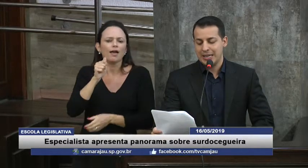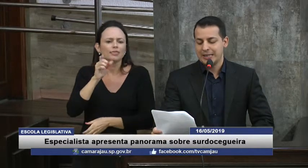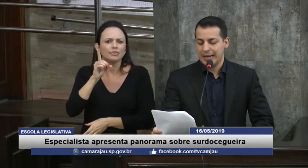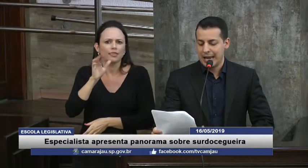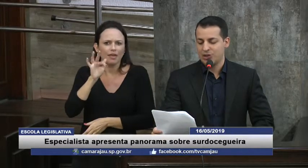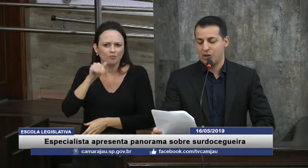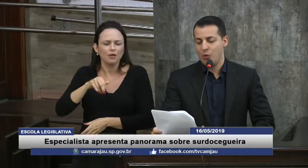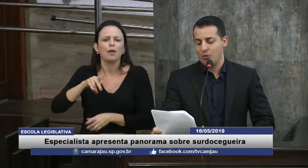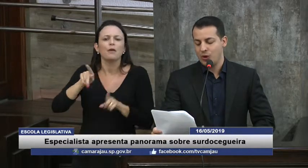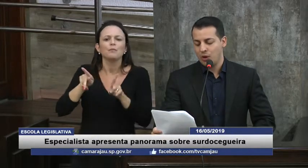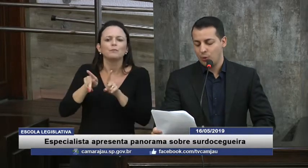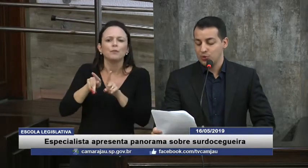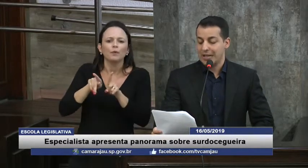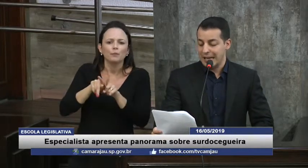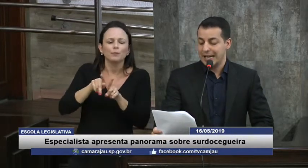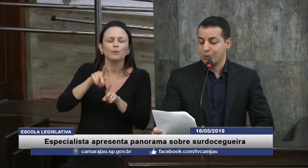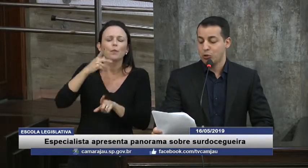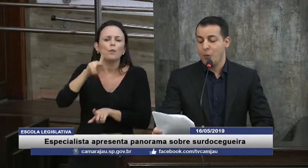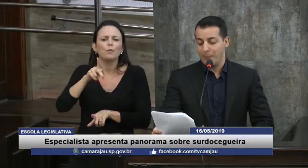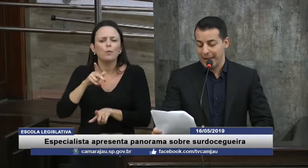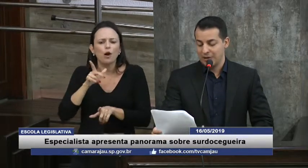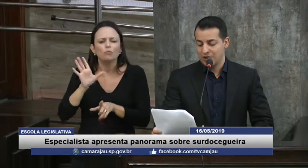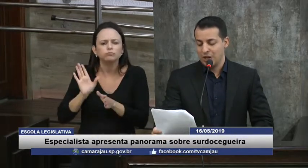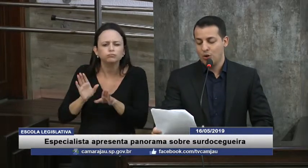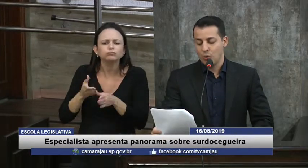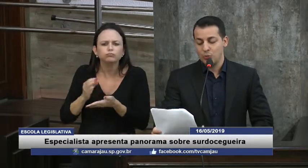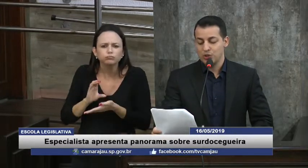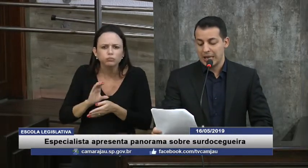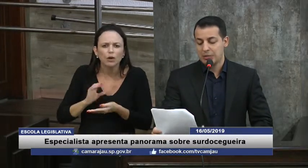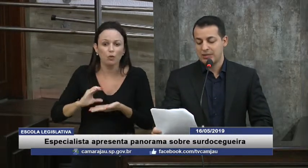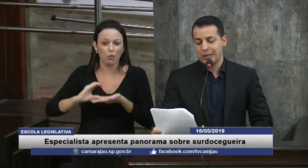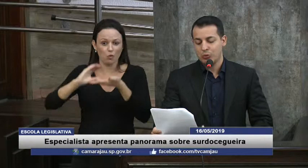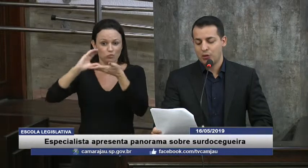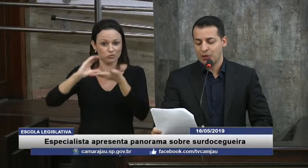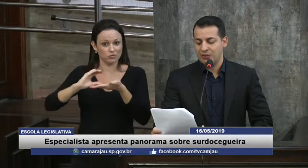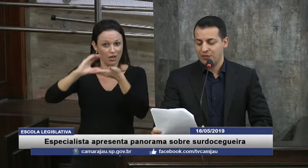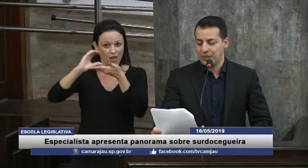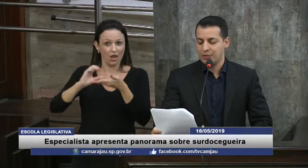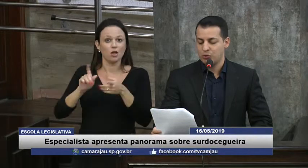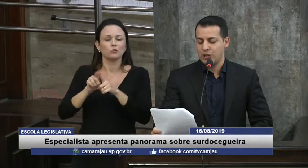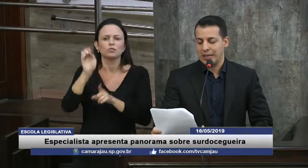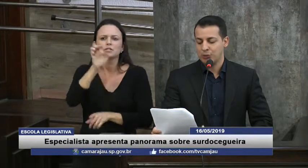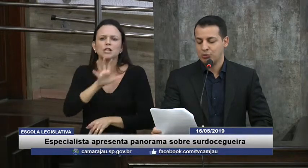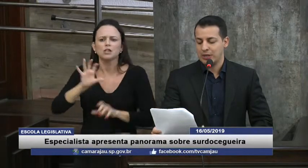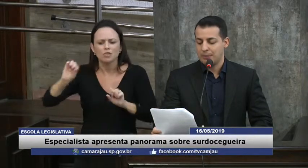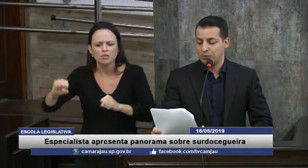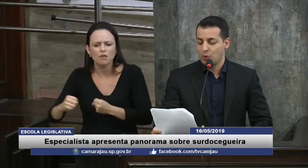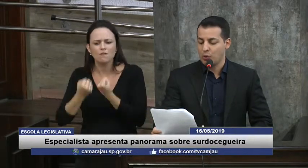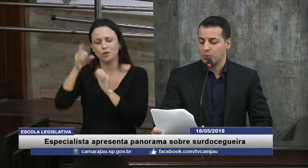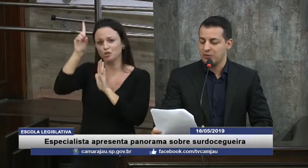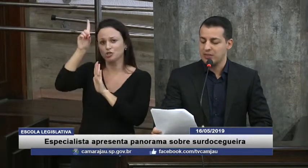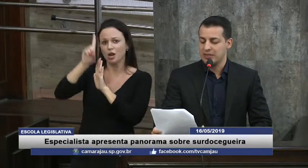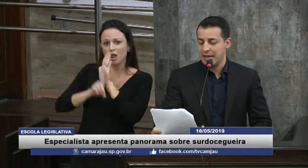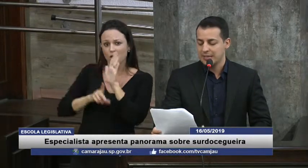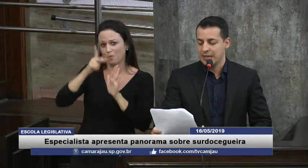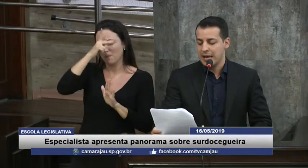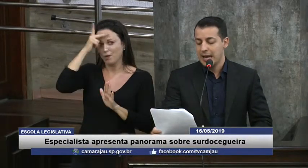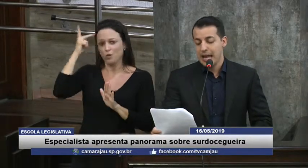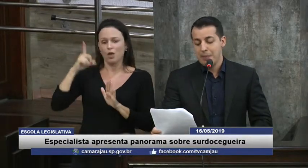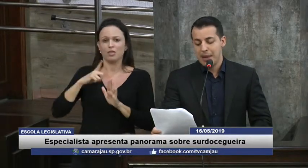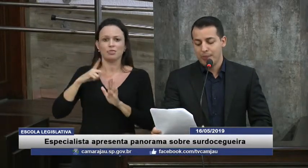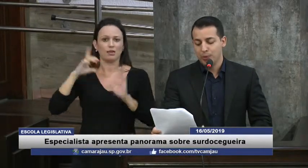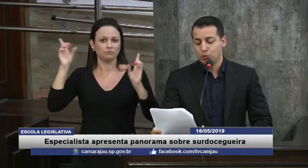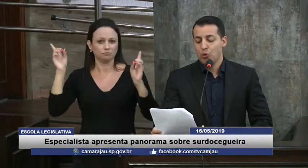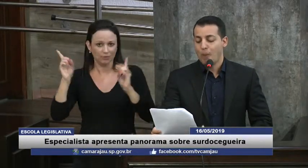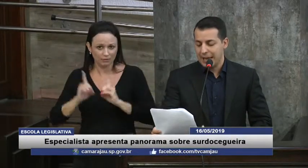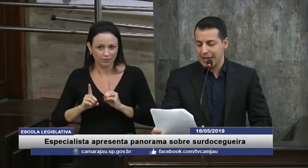Blind International, conselheira do COMPED, Conselho Estadual de Defesa dos Direitos da Pessoa com Deficiência,